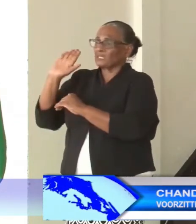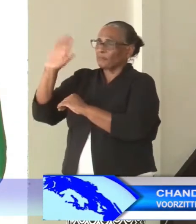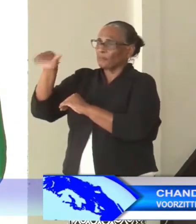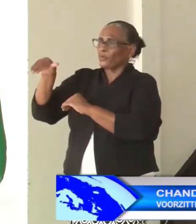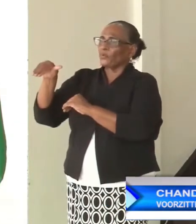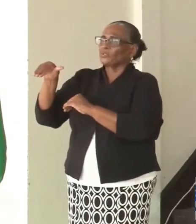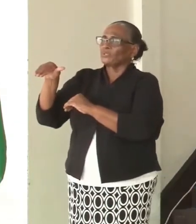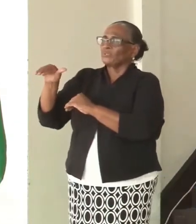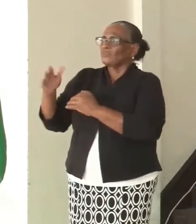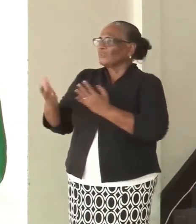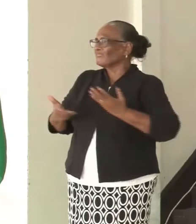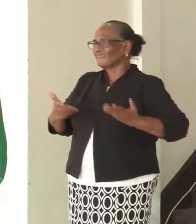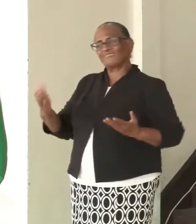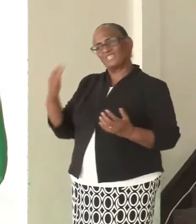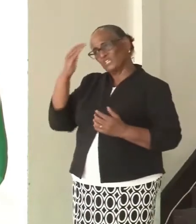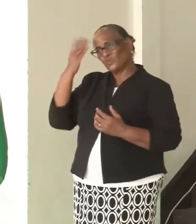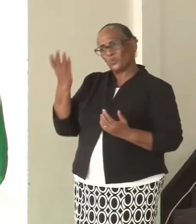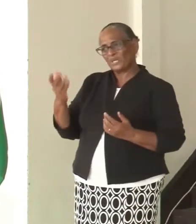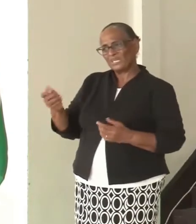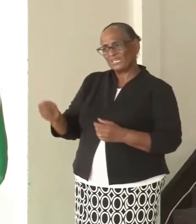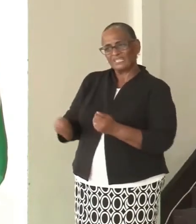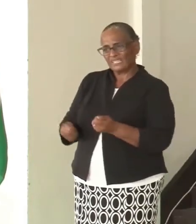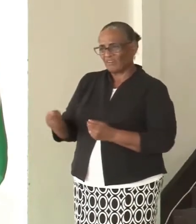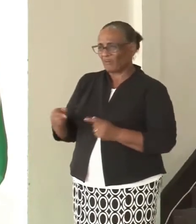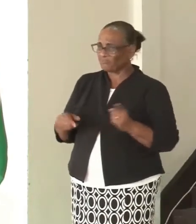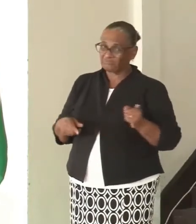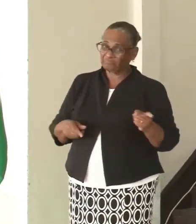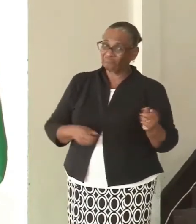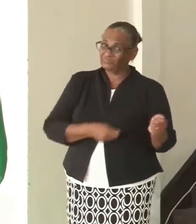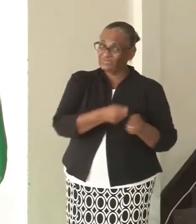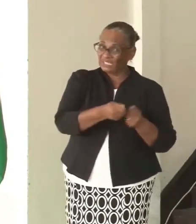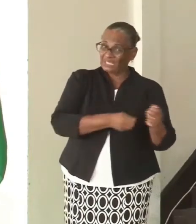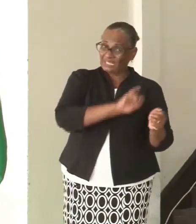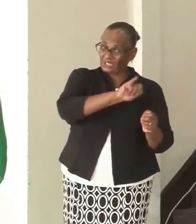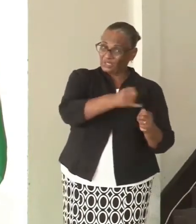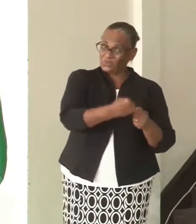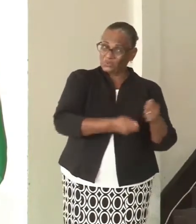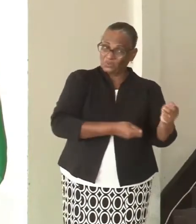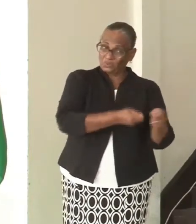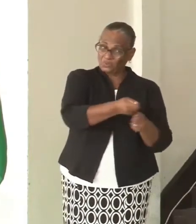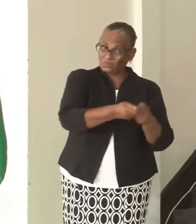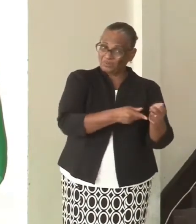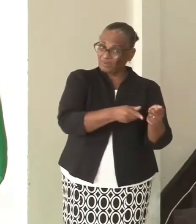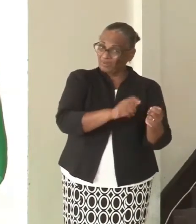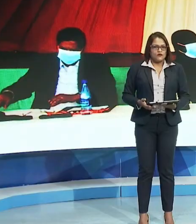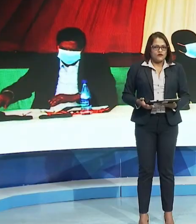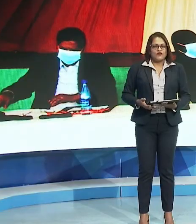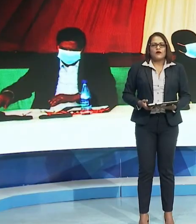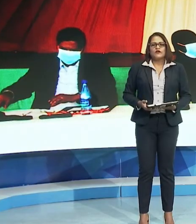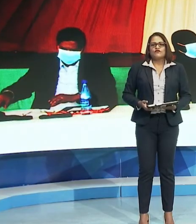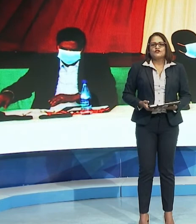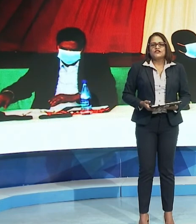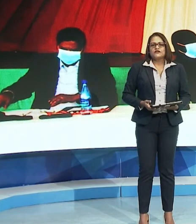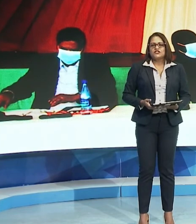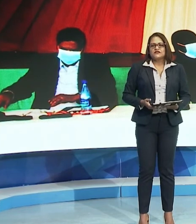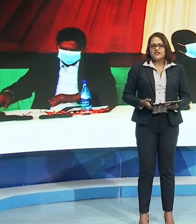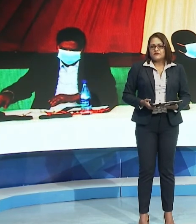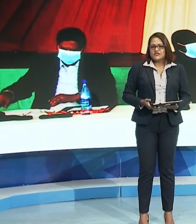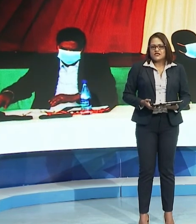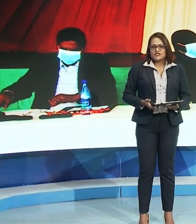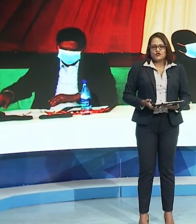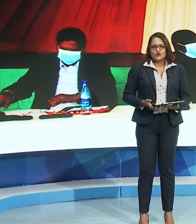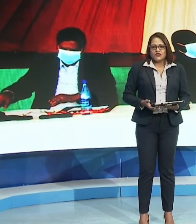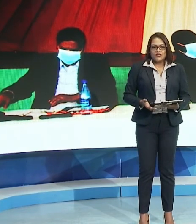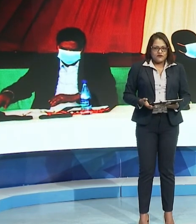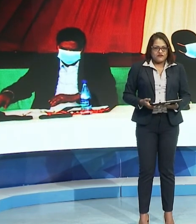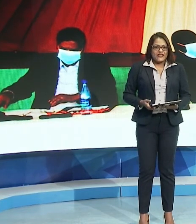feite niet weet of deze regering het zal kunnen doen en waardoor iedereen naar ons kijkt. Die brieven komen nu bij ons hier. VHP-voorzitter Chandrika